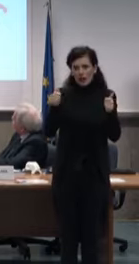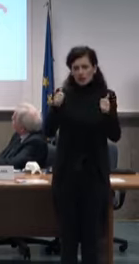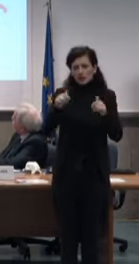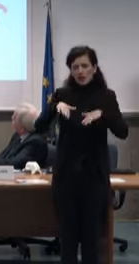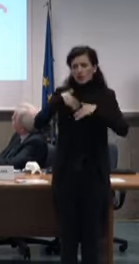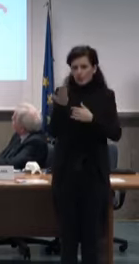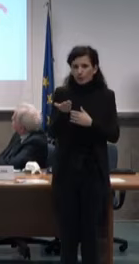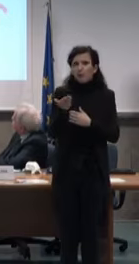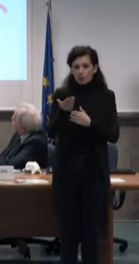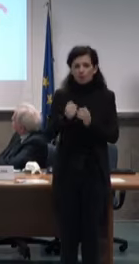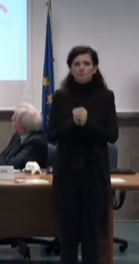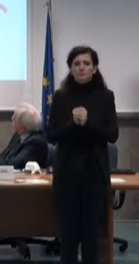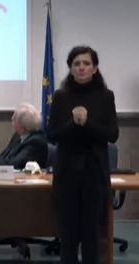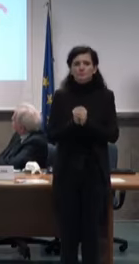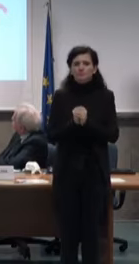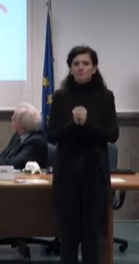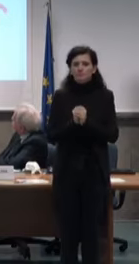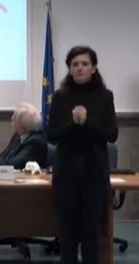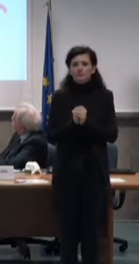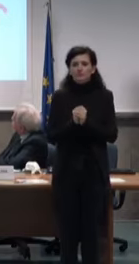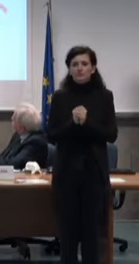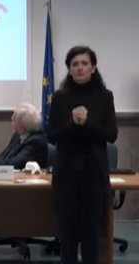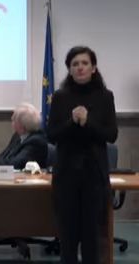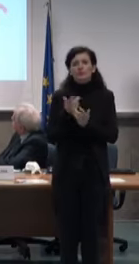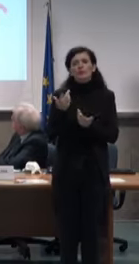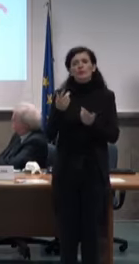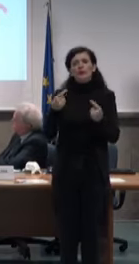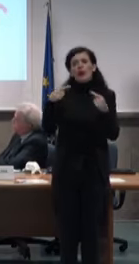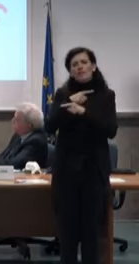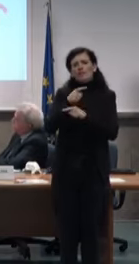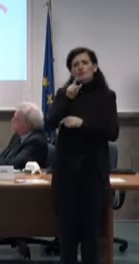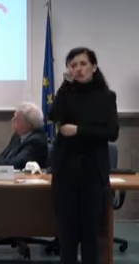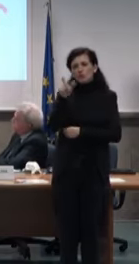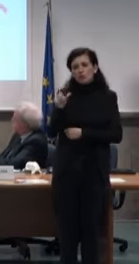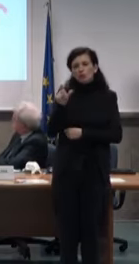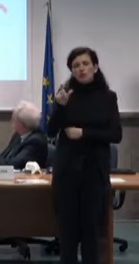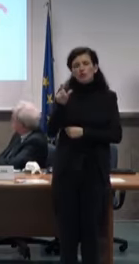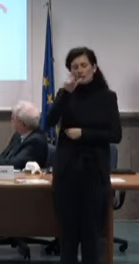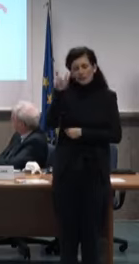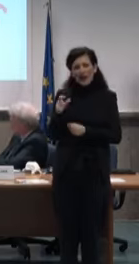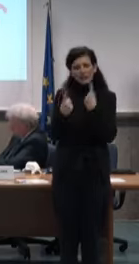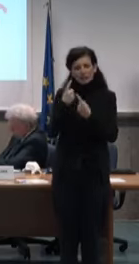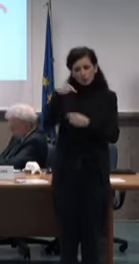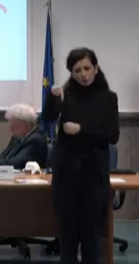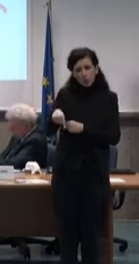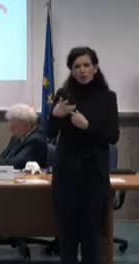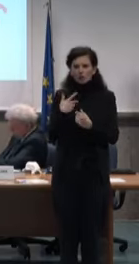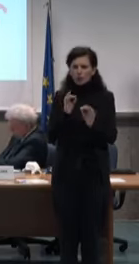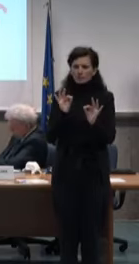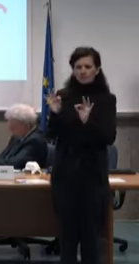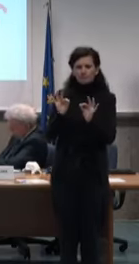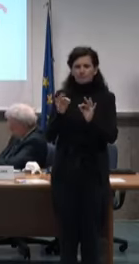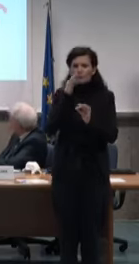altre regioni che invece sono ancora con un numero contenuto di casi e quindi che possiamo definire a limitata